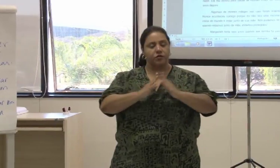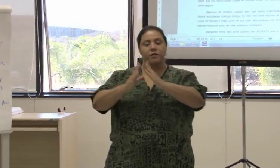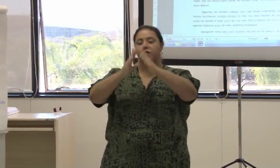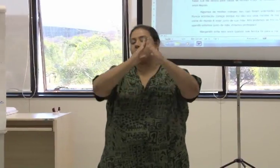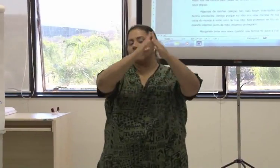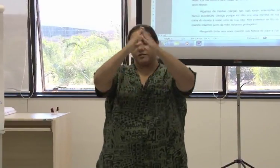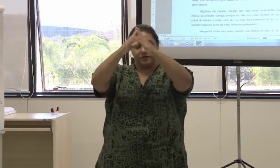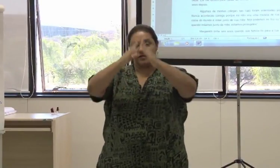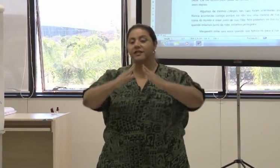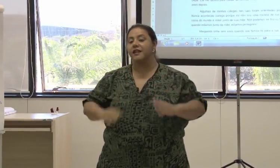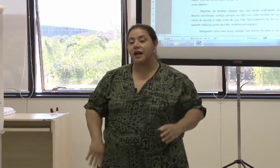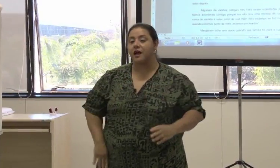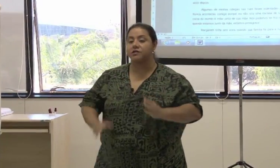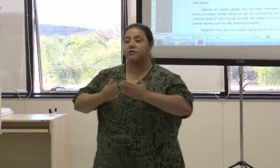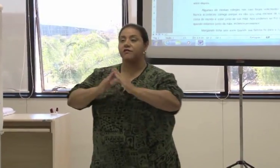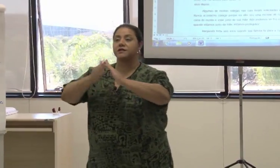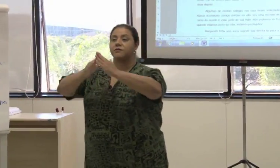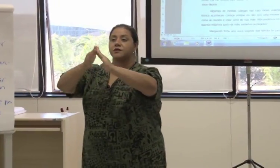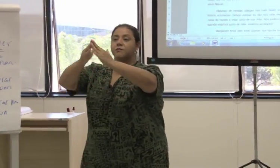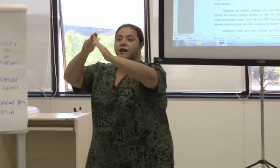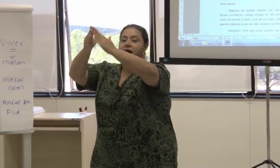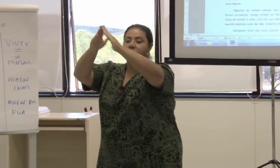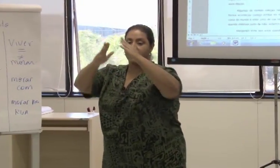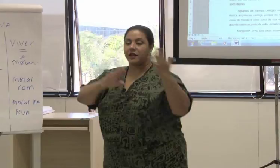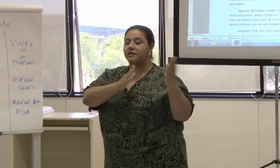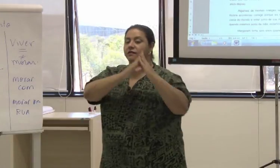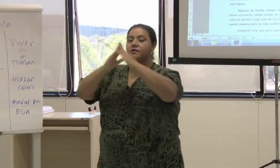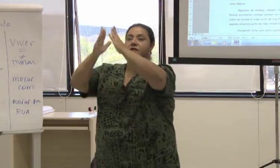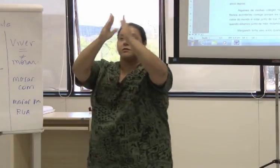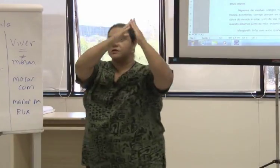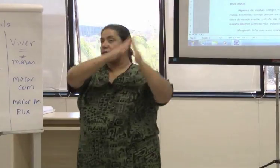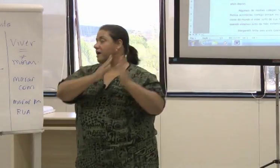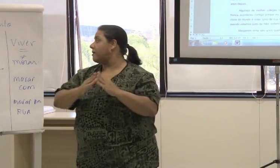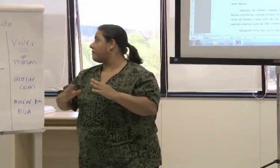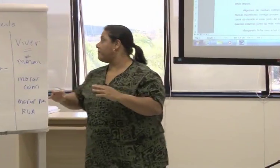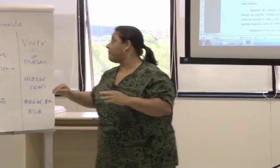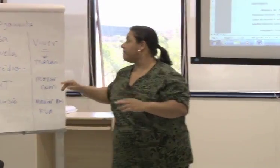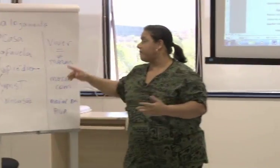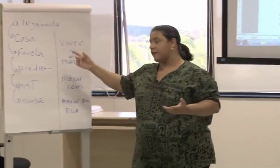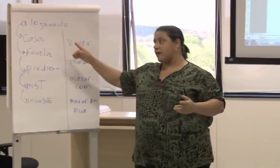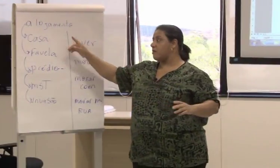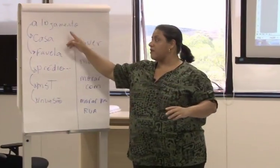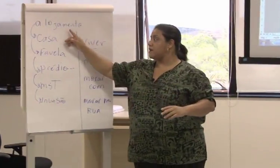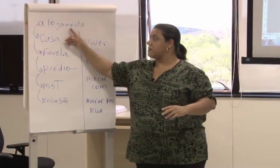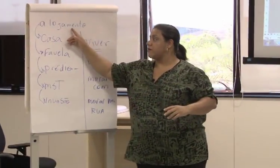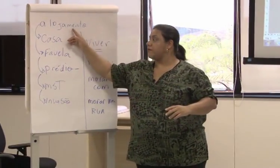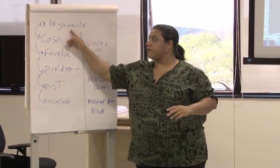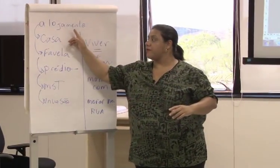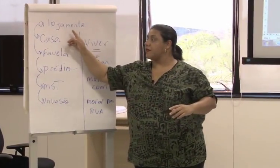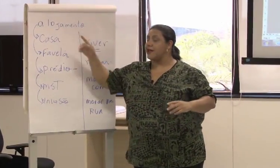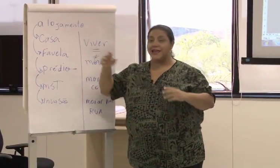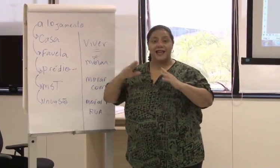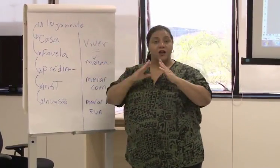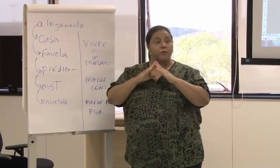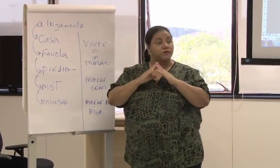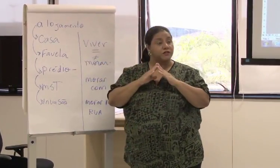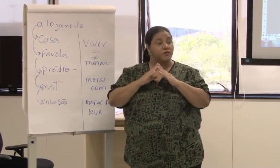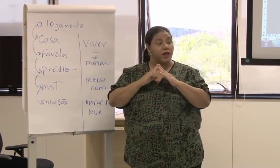Subindo. Aí você não vai fazer a mãozinha para cá, né? Você vai fazer a mãozinha para cá. É uma variação. E aqui eu posso fazer o quê?